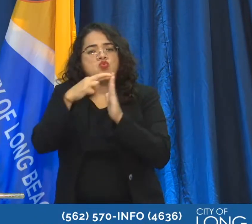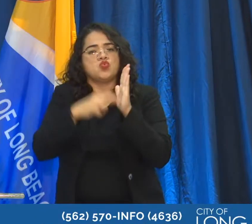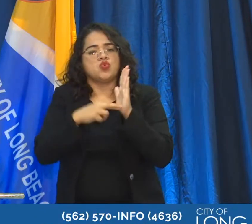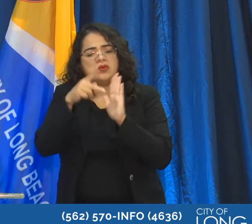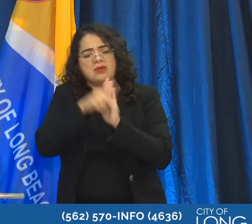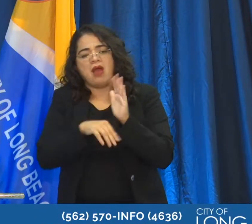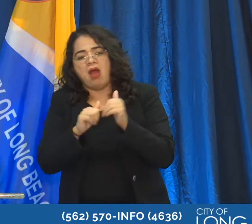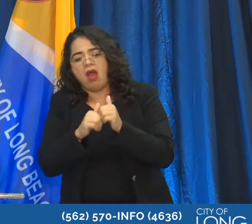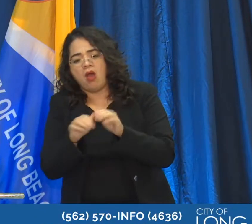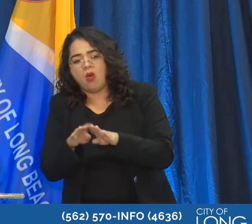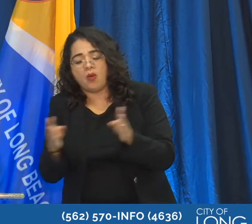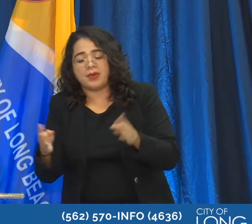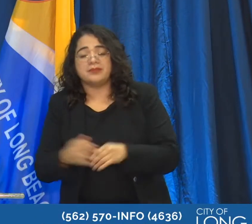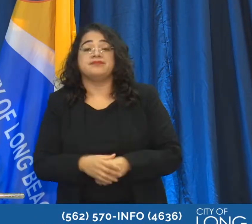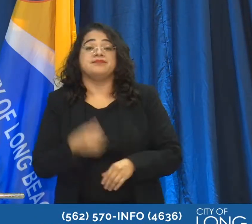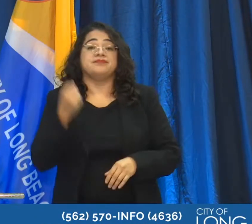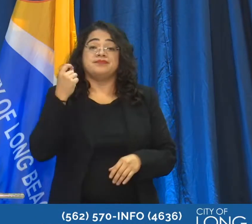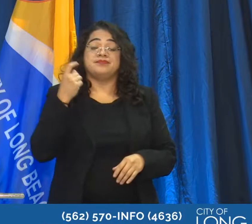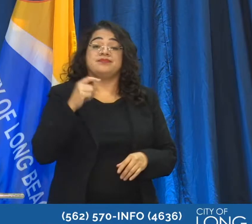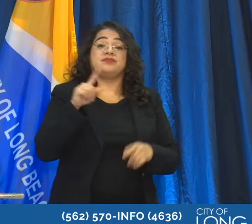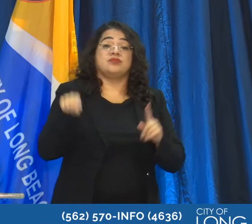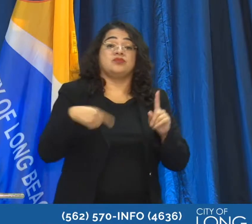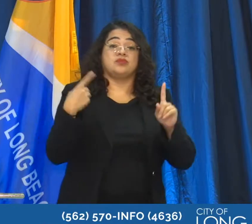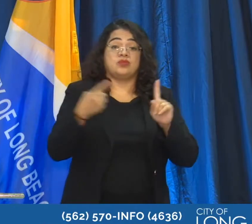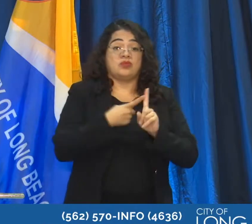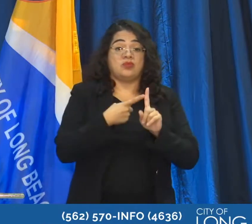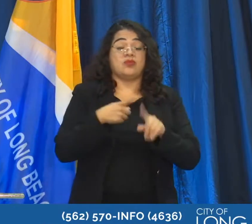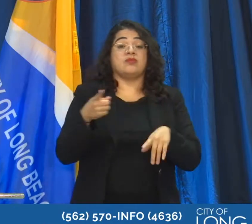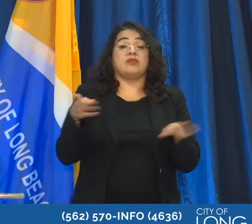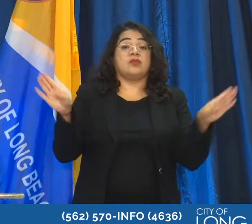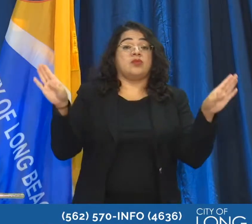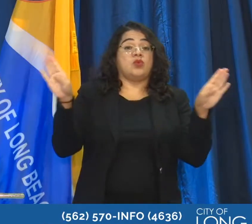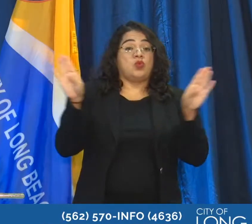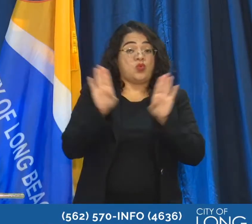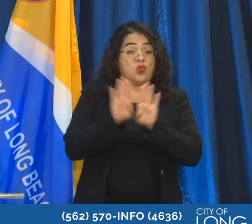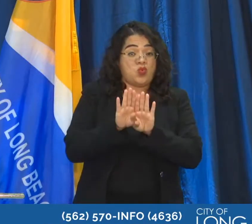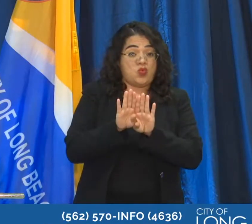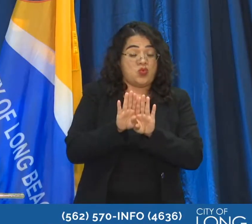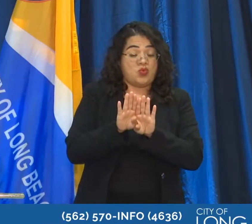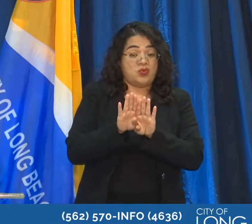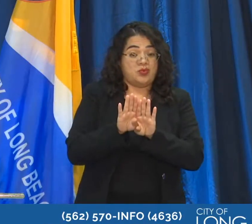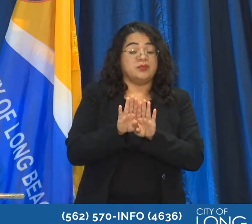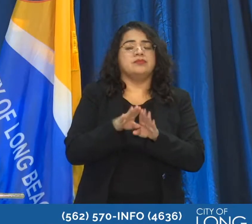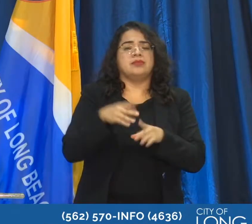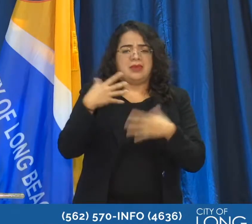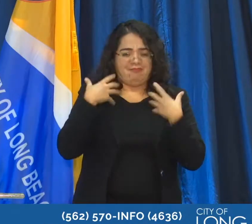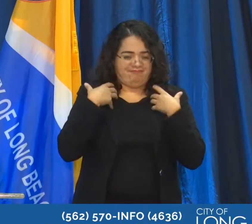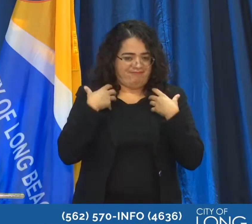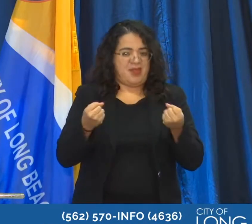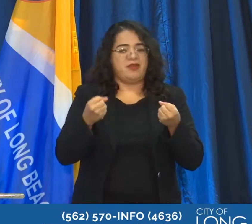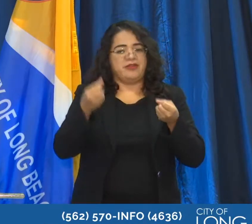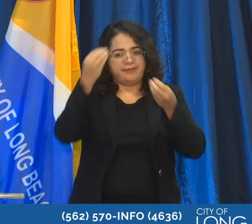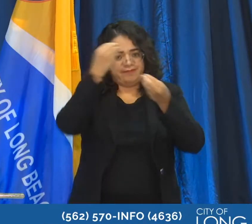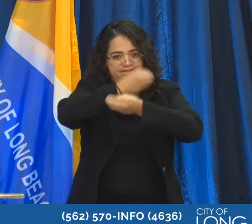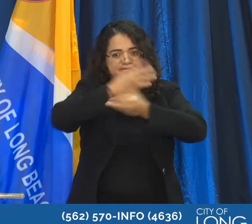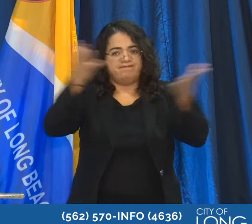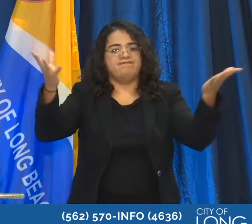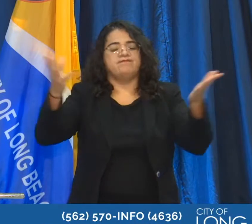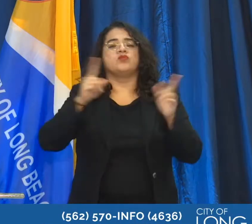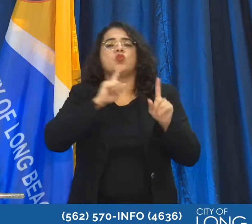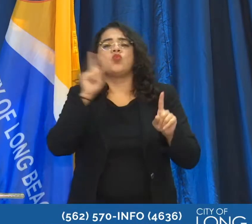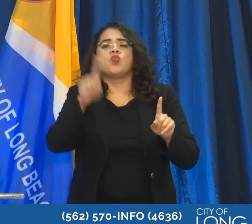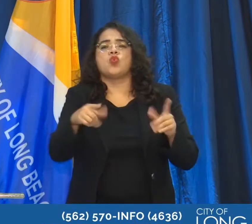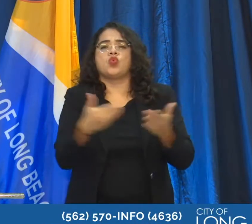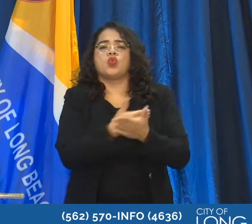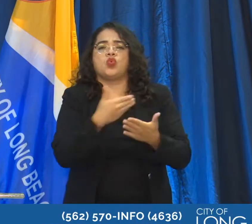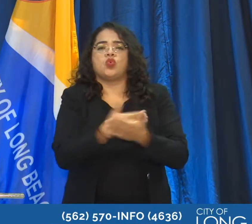con los cierres estatales, nuestro Departamento de Salud emitió una orden de salud recientemente enmendada para reflejar estos